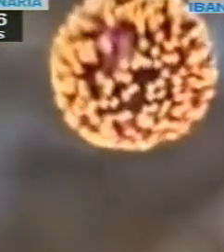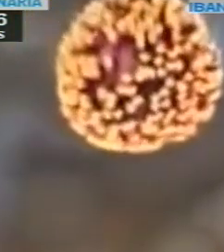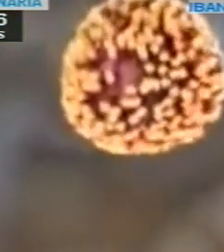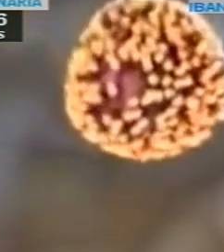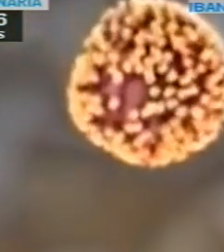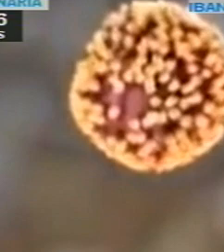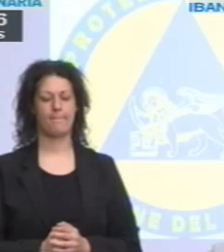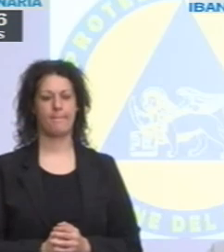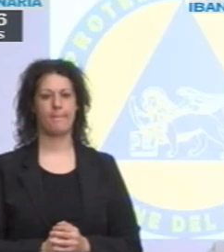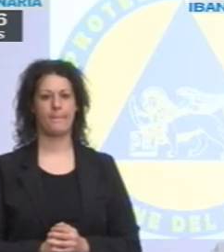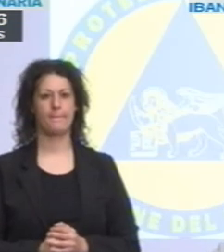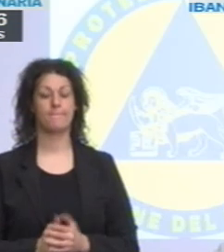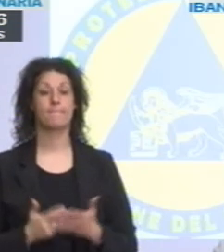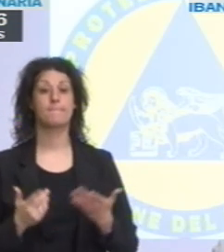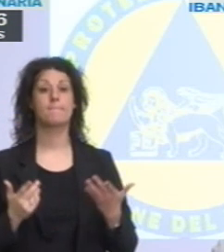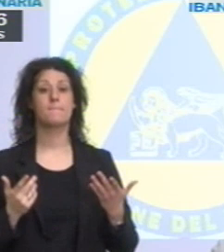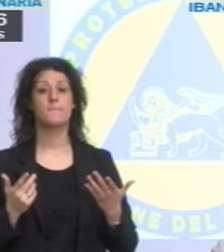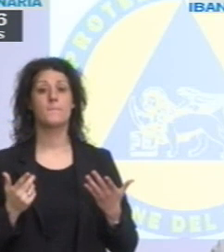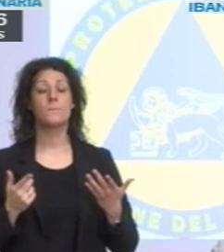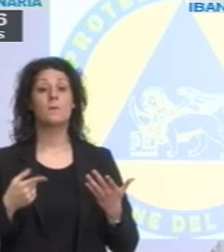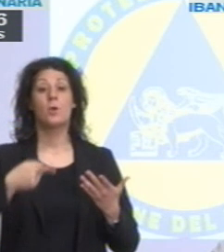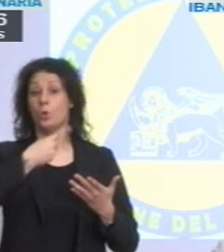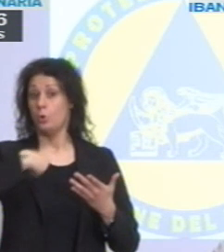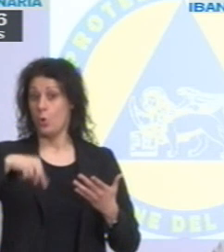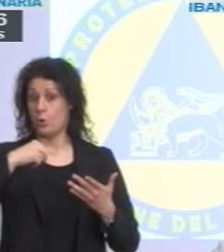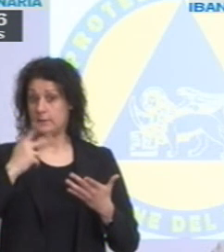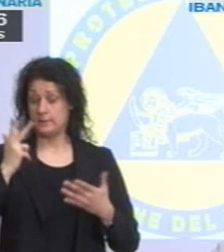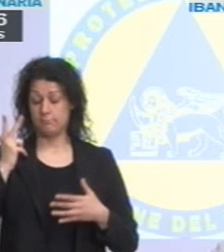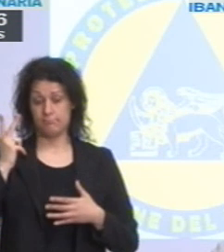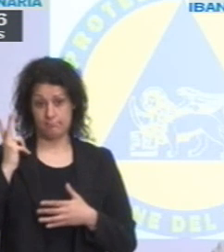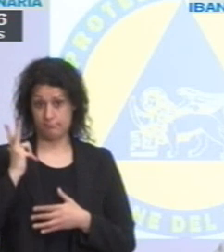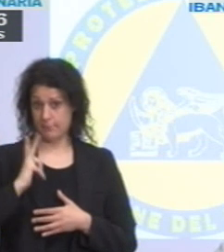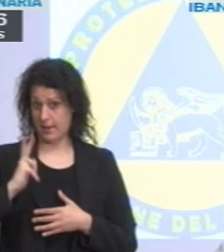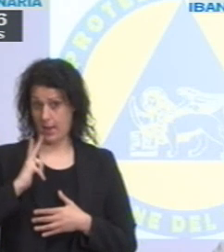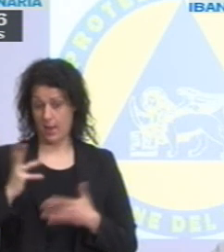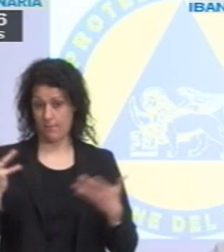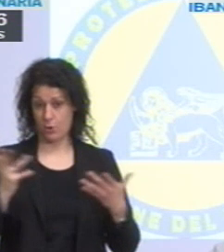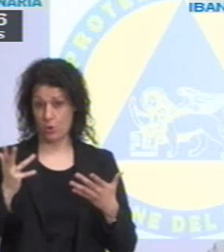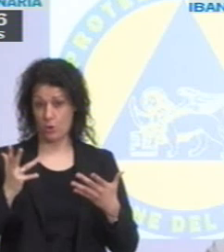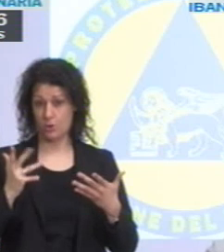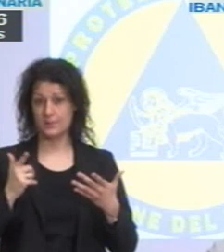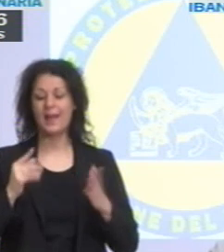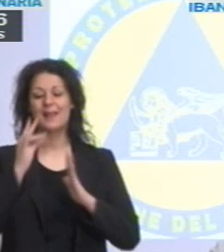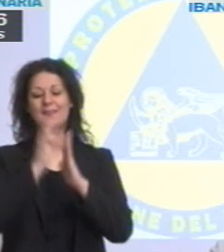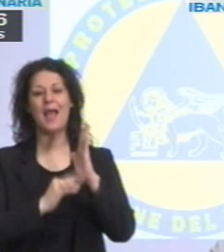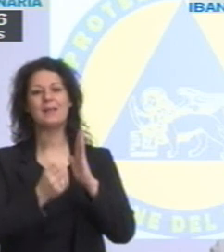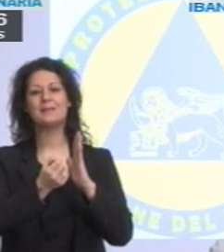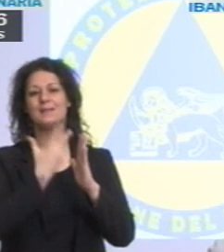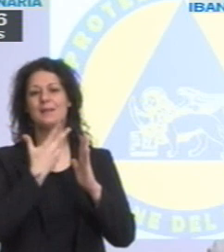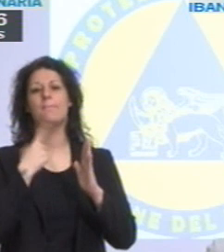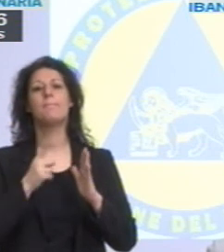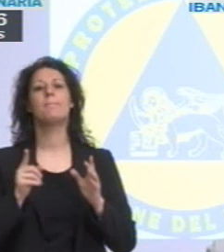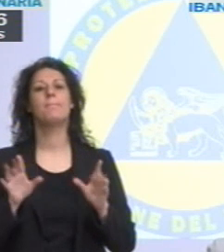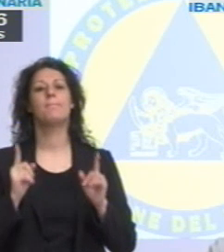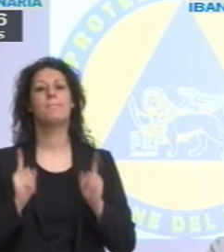quale intervenire con nuove misure. Auspichiamo che i parametri siano parametri affrontabili. Vi